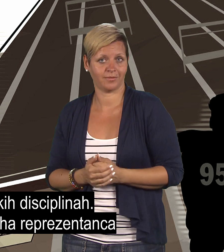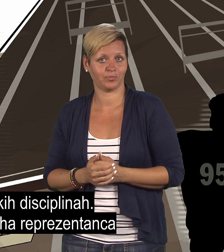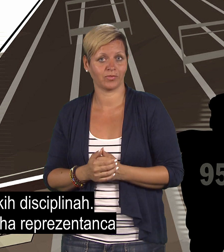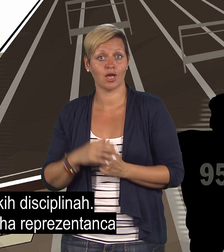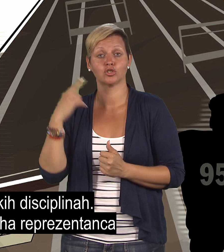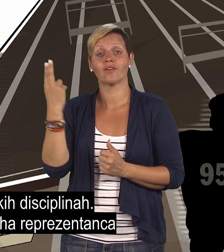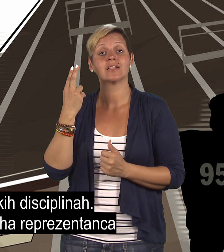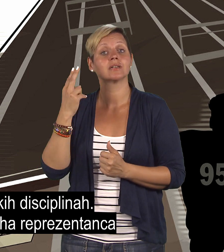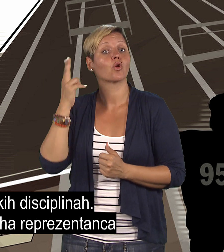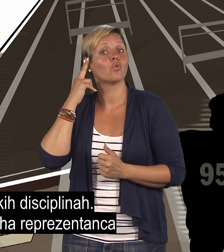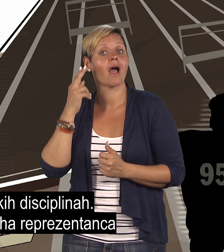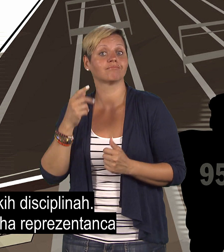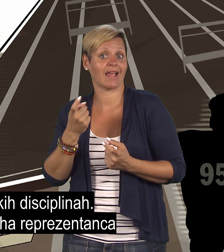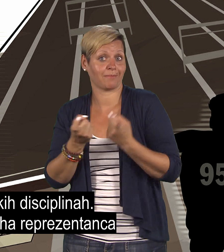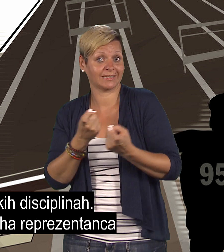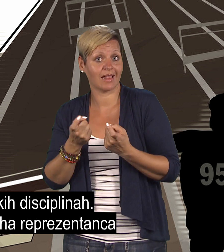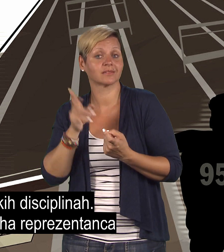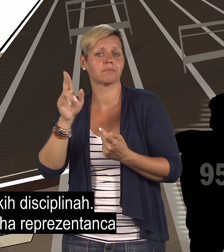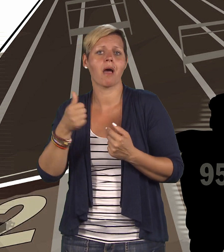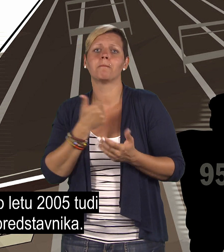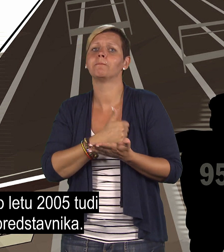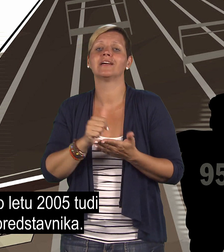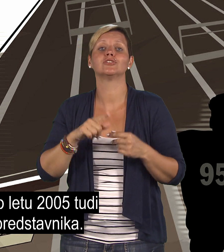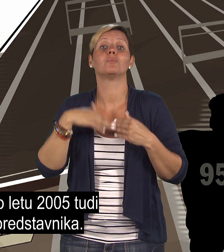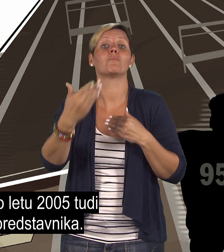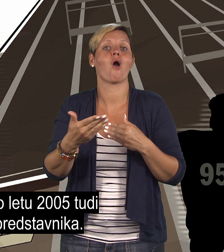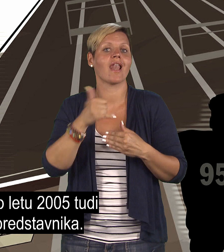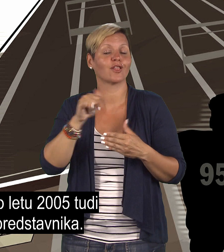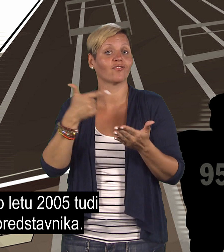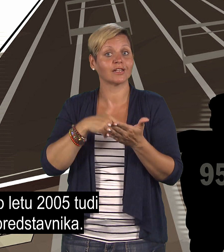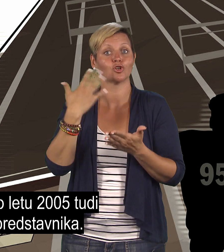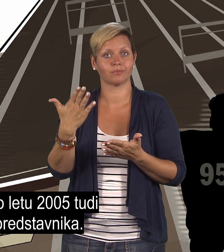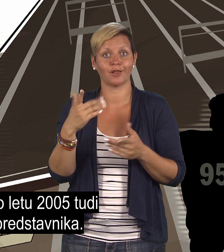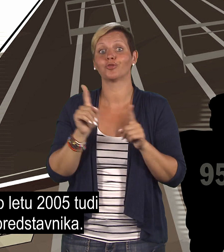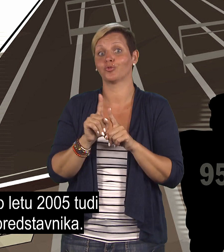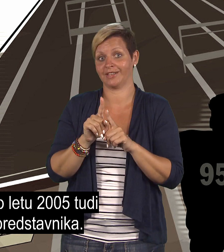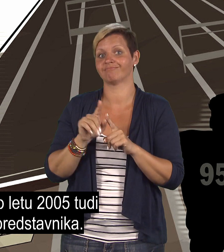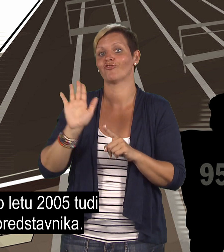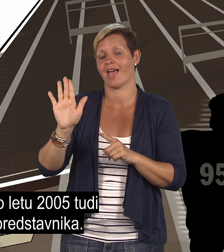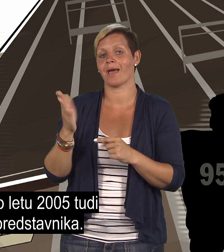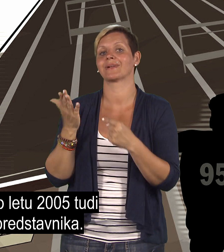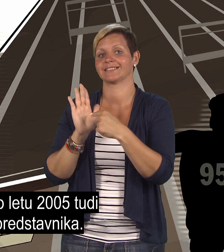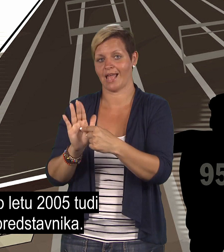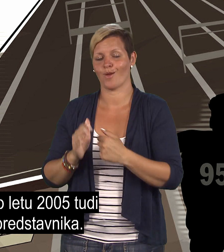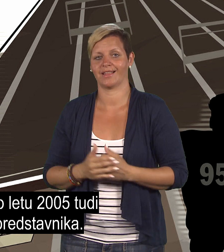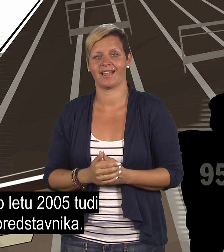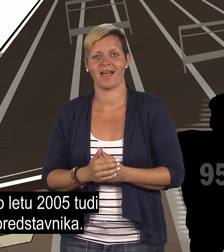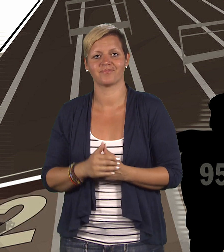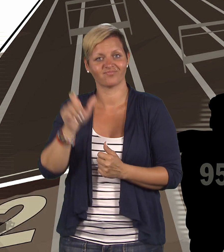disciplinah. Slovenska gluha reprezentanca ima prvič po letu 2005 tudi svojega predstavnika.